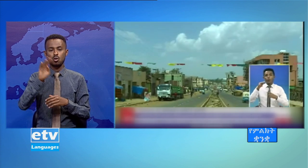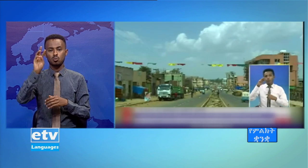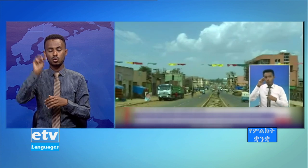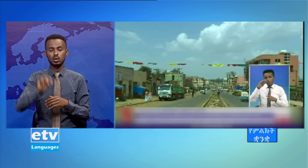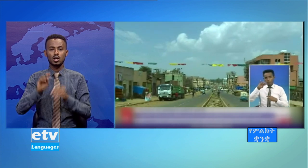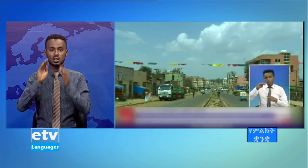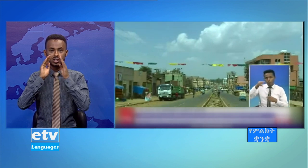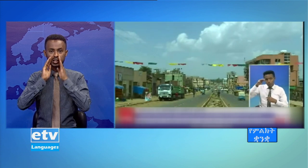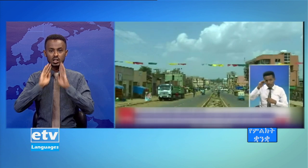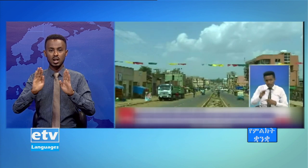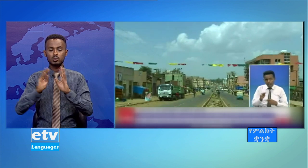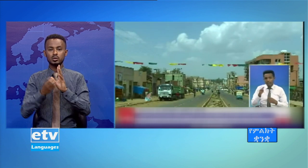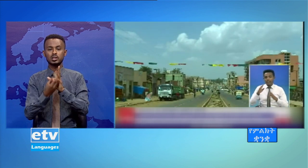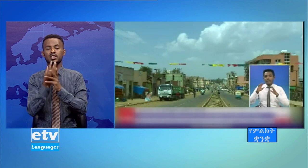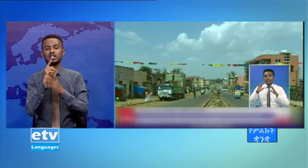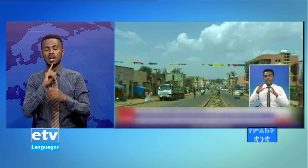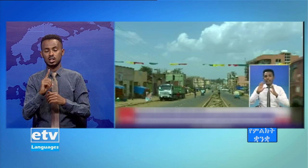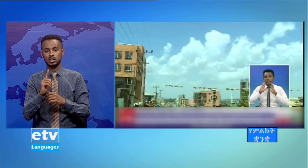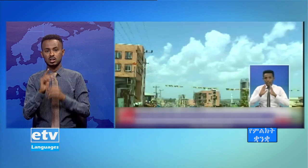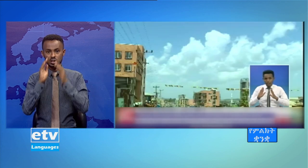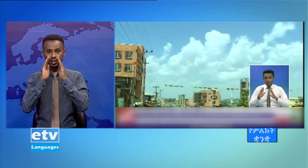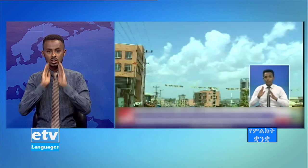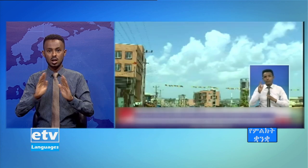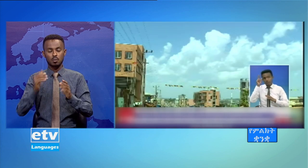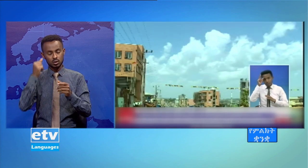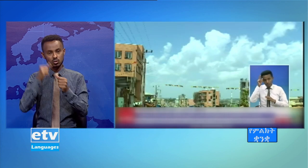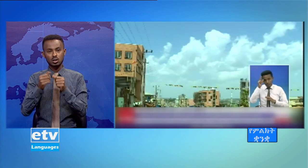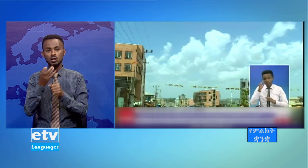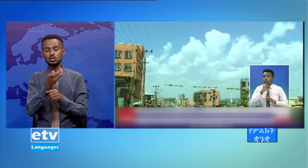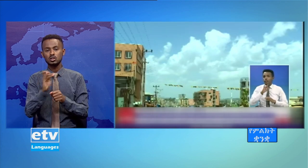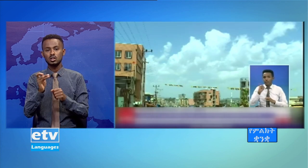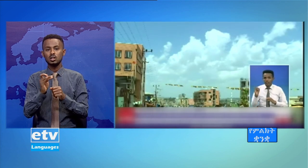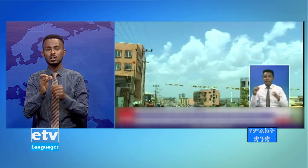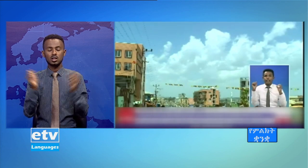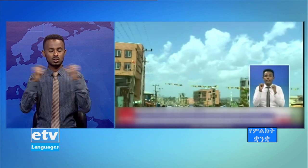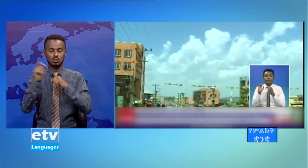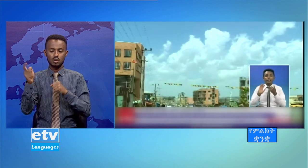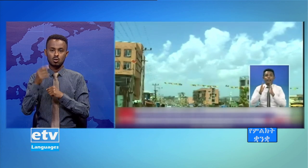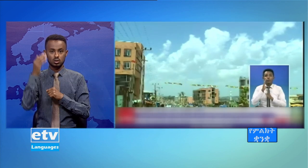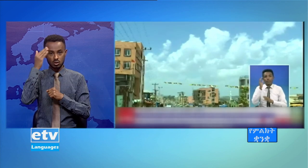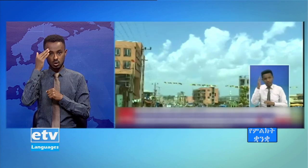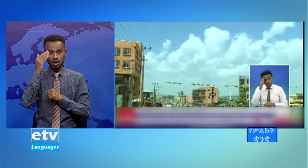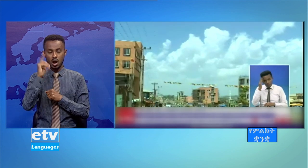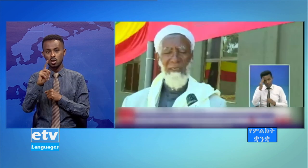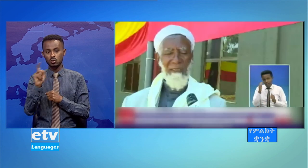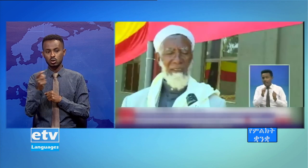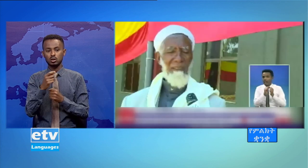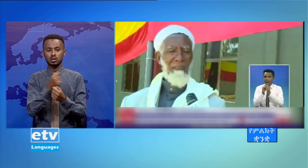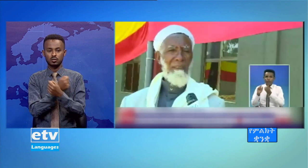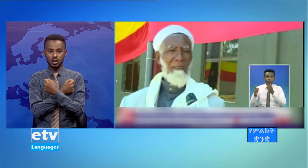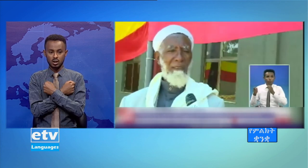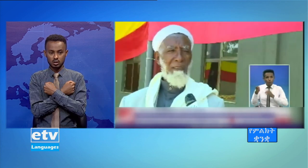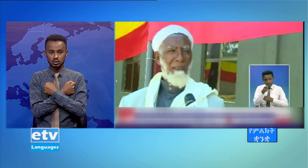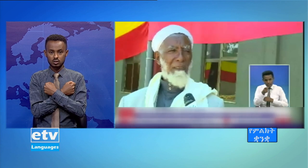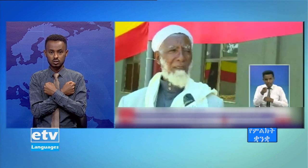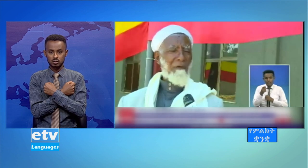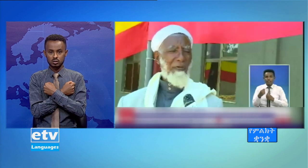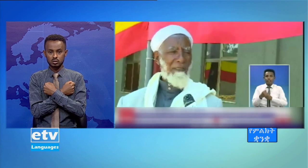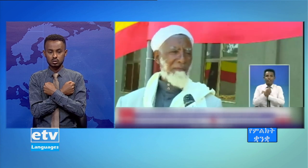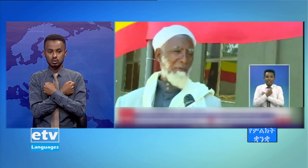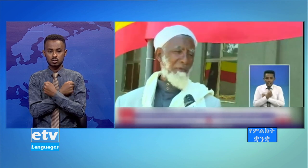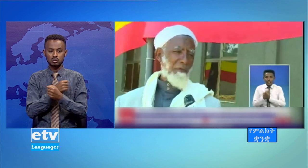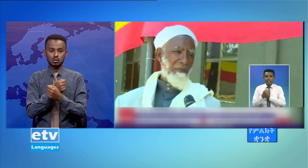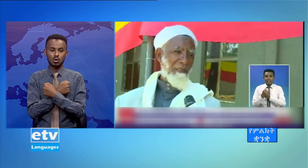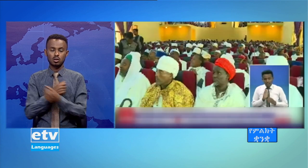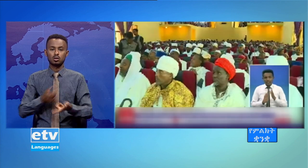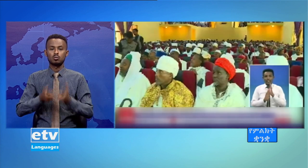የሰላም ትንሲት ናት፣ የሰላም ትውስት ናት ሞጣ እንጂ የጠብ እንዳልሆነች ይታወቃል። አንዱ ነን ተፈቃቅረን